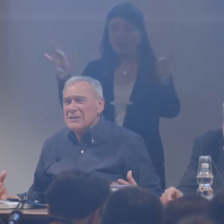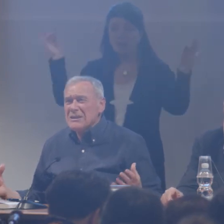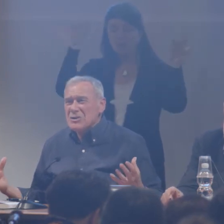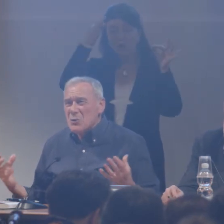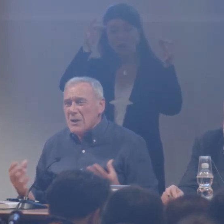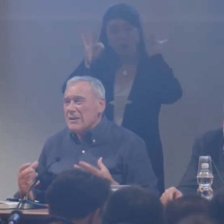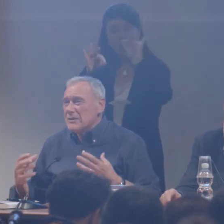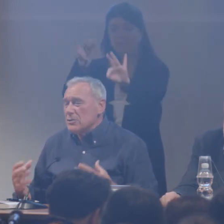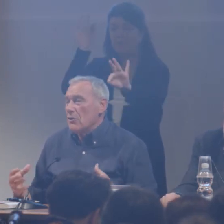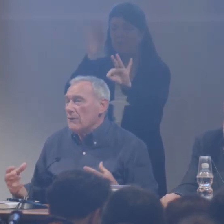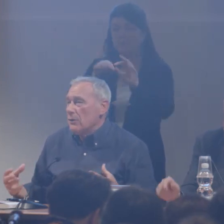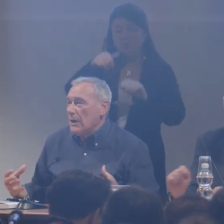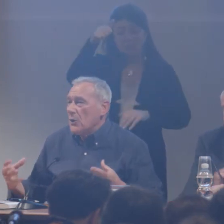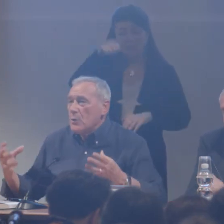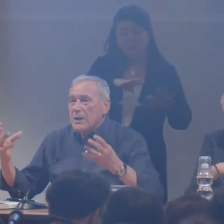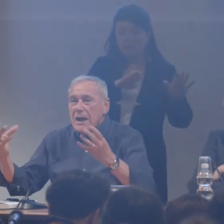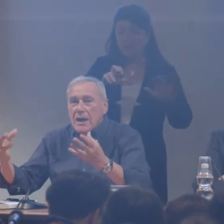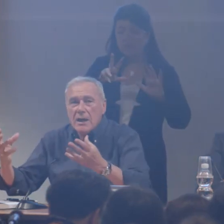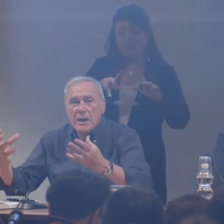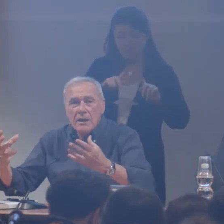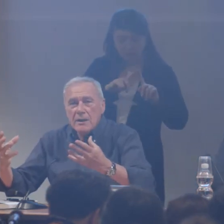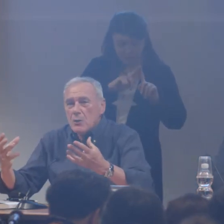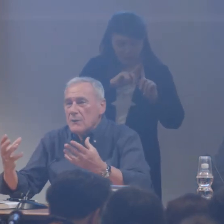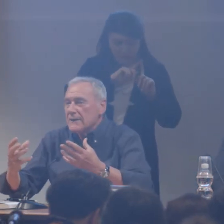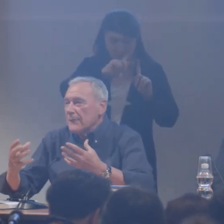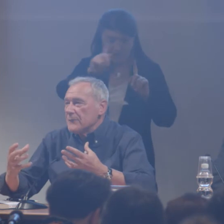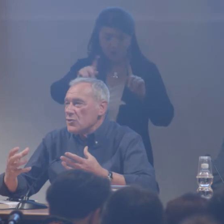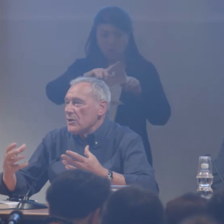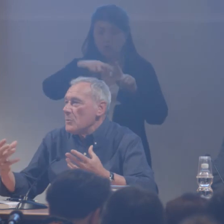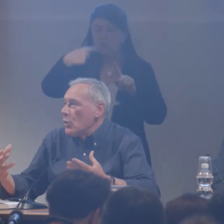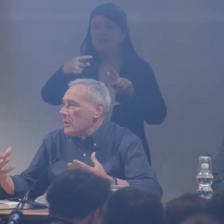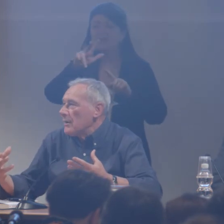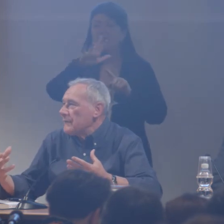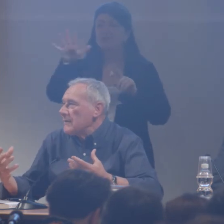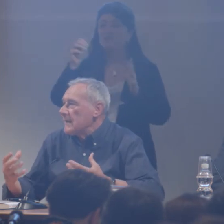dopo 35 anni si trovano al Quirinale in questa